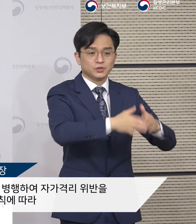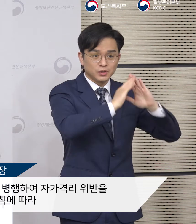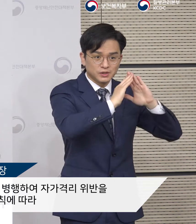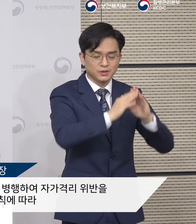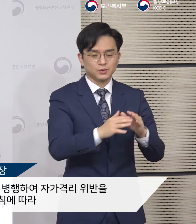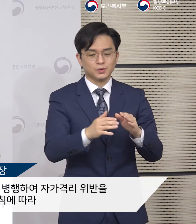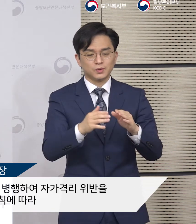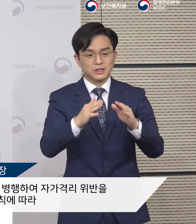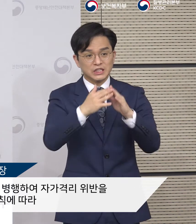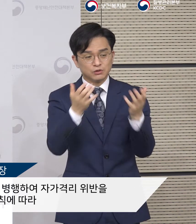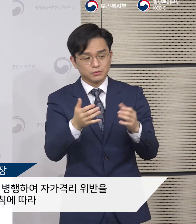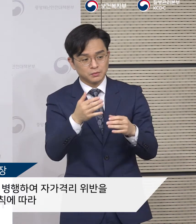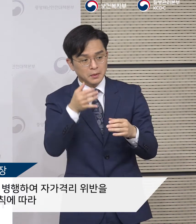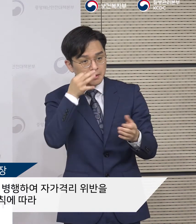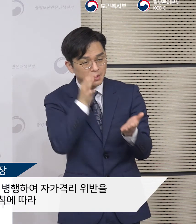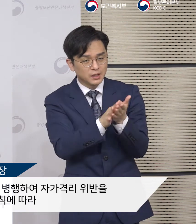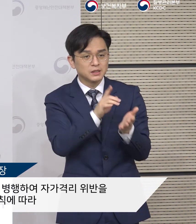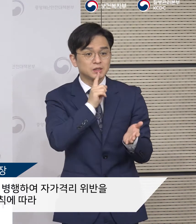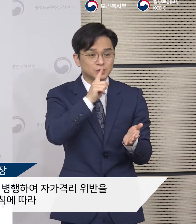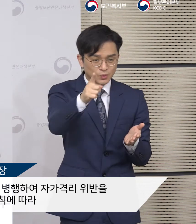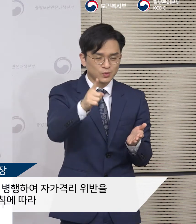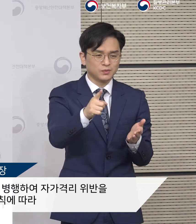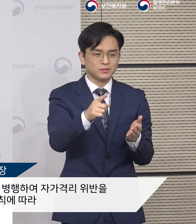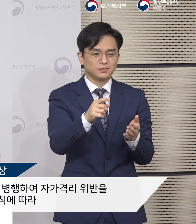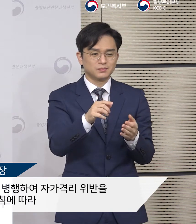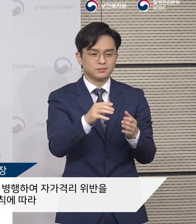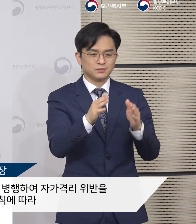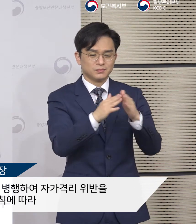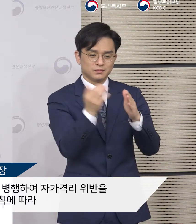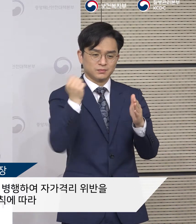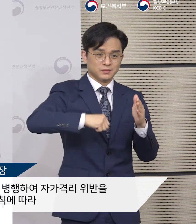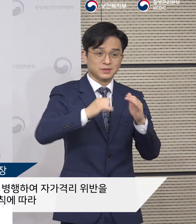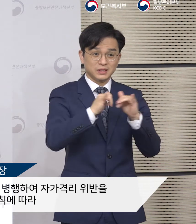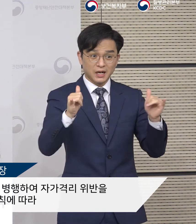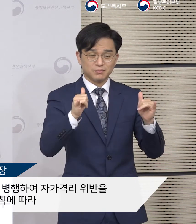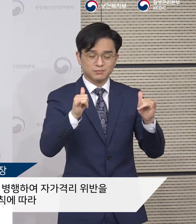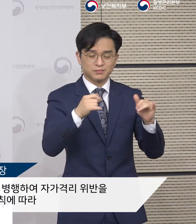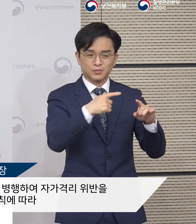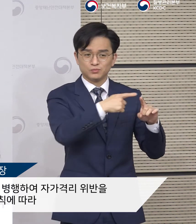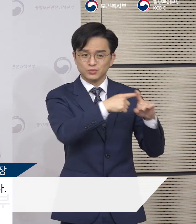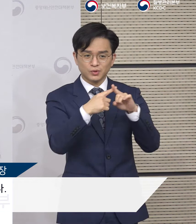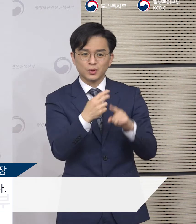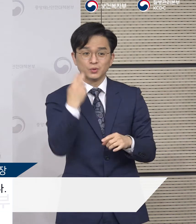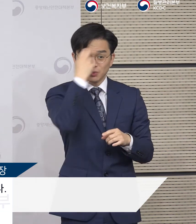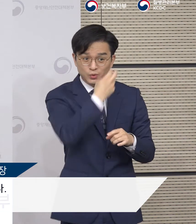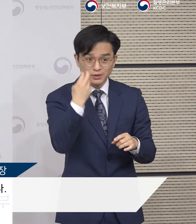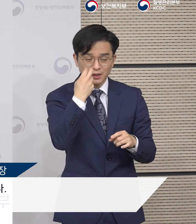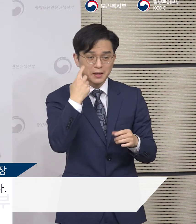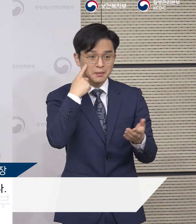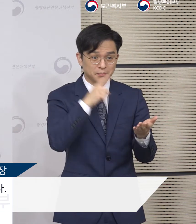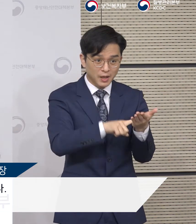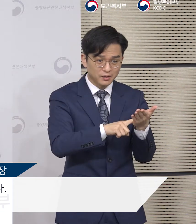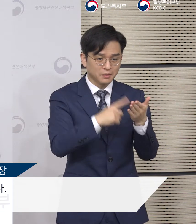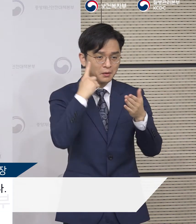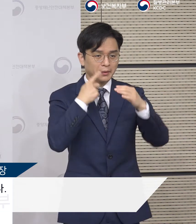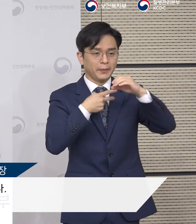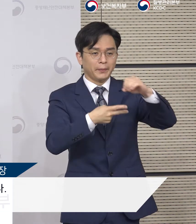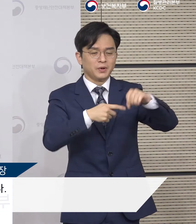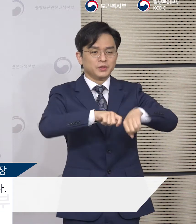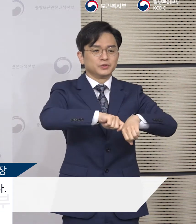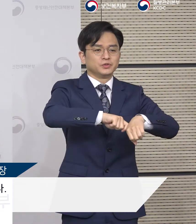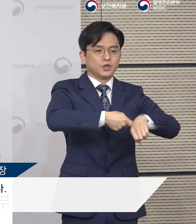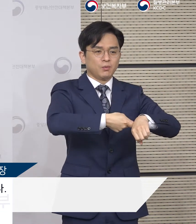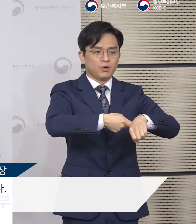병행하여 자가격리 위반을 더욱 철저히 관리하고 위반 시에는 무관용 원칙에 따라 강력한 조치를 취할 것임을